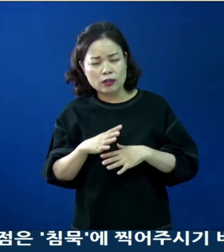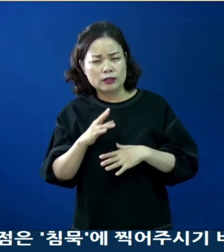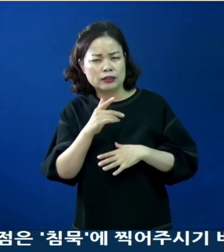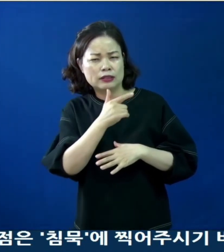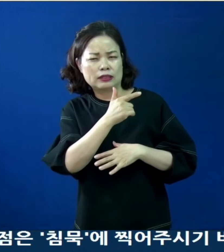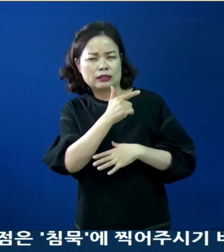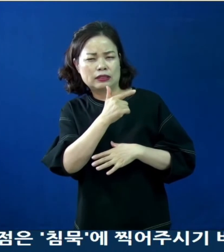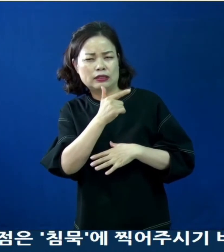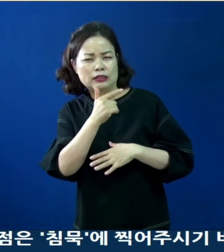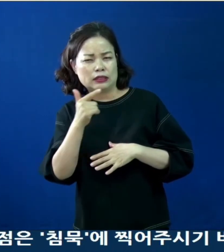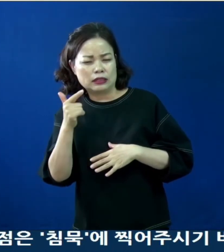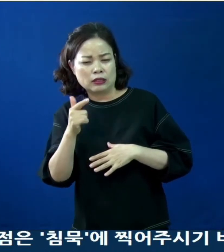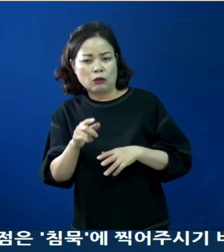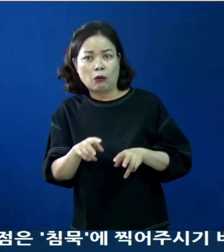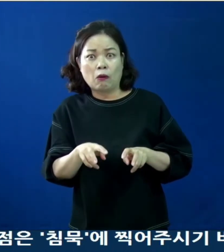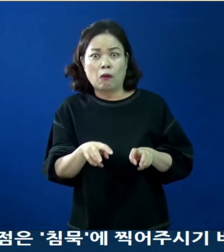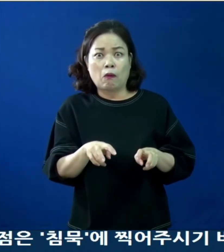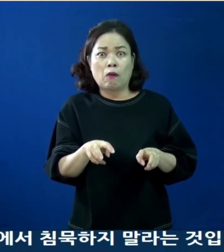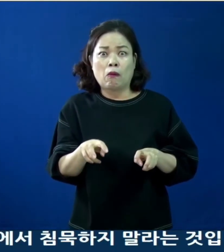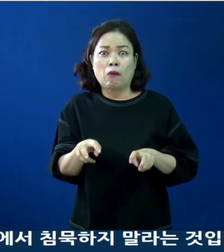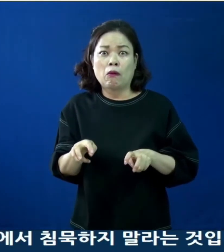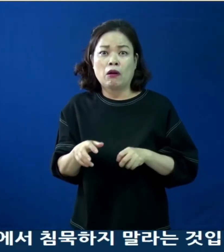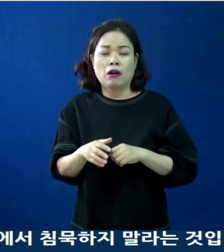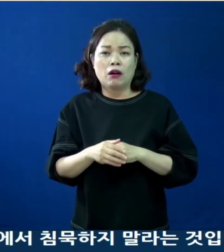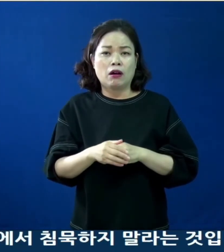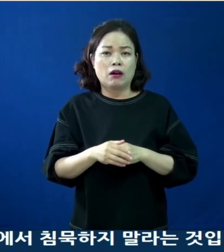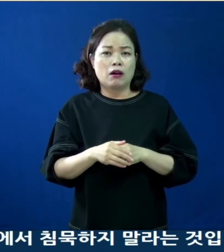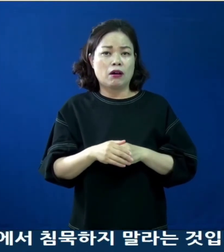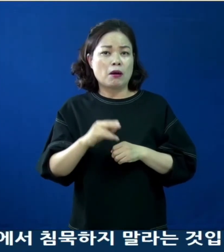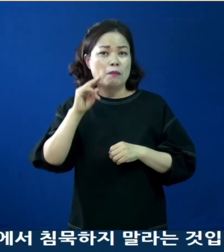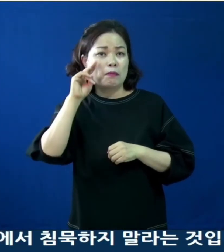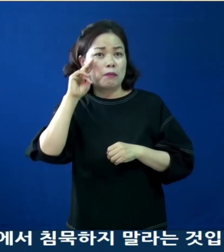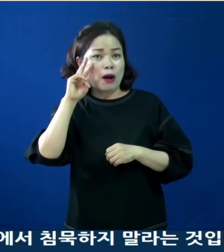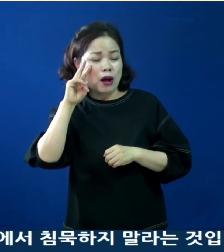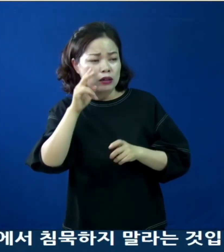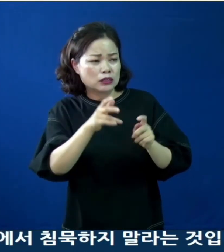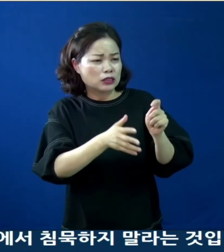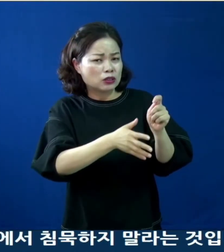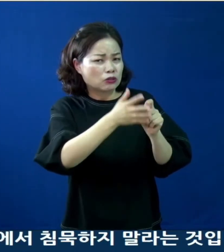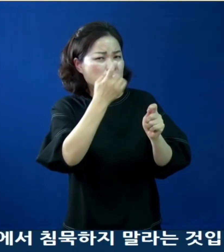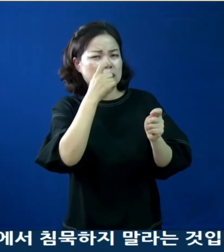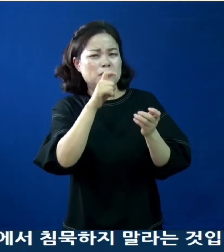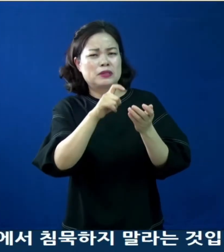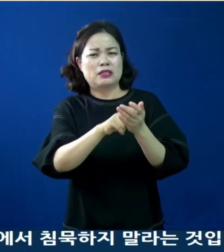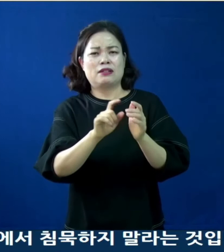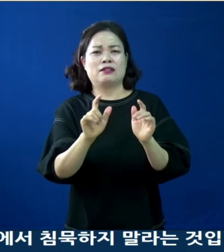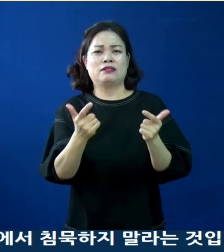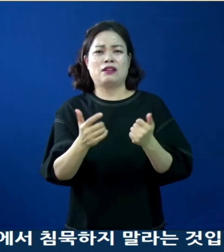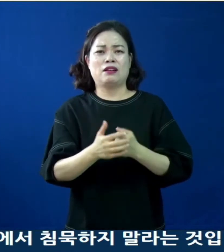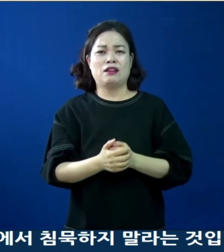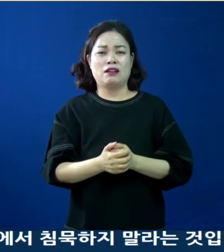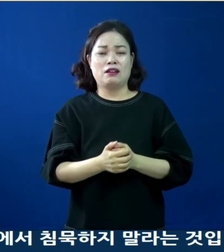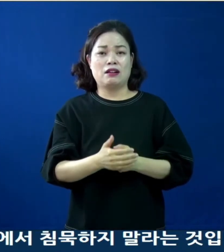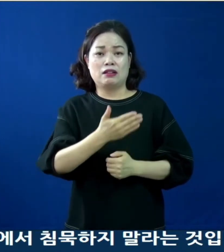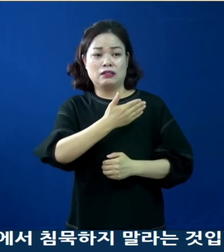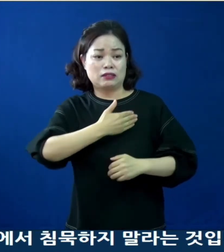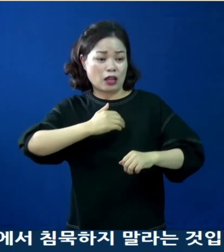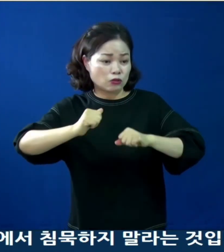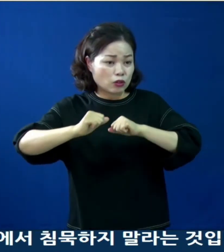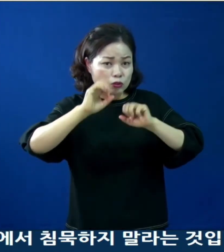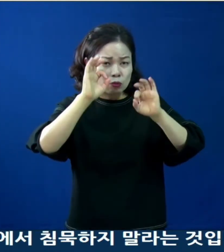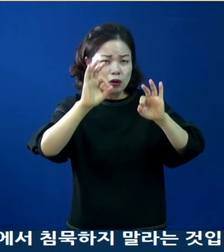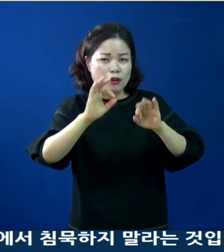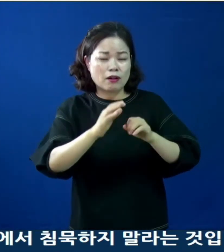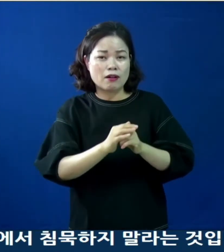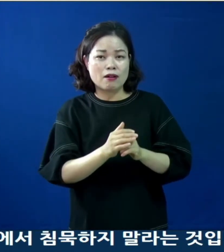심히 떨었노라. 바울이 고린도 교회가 쉽게 된 게 아니에요. 이게 지금 사도행전만 보면